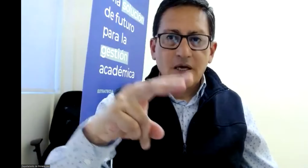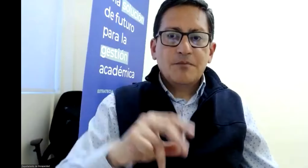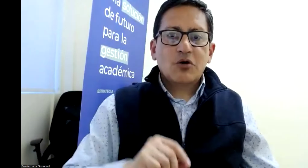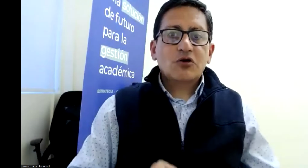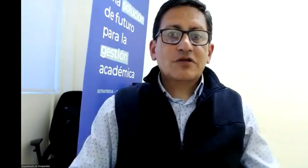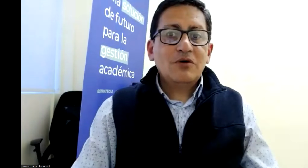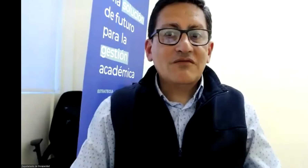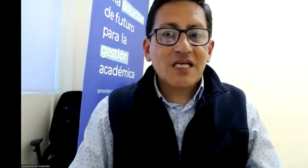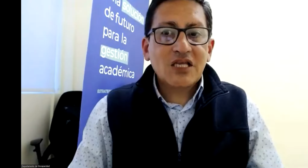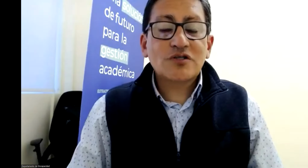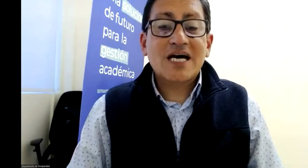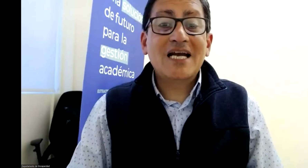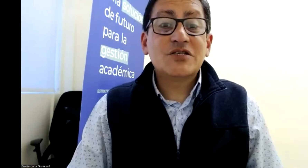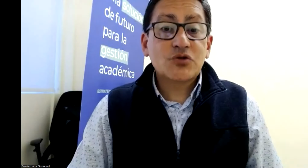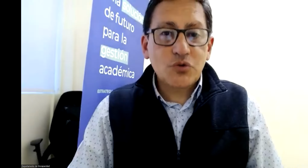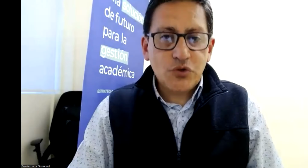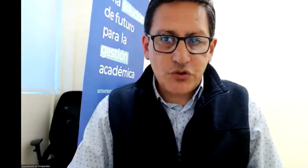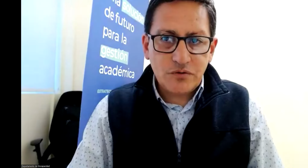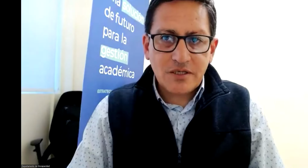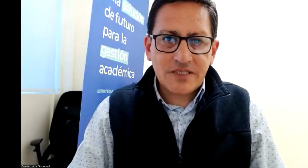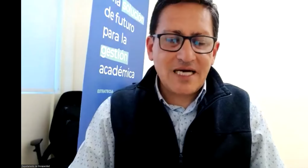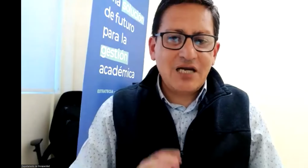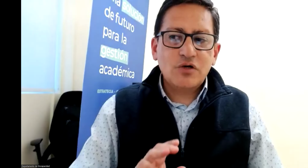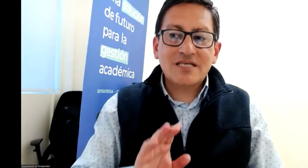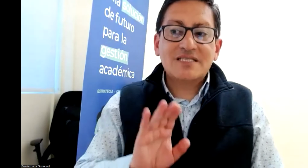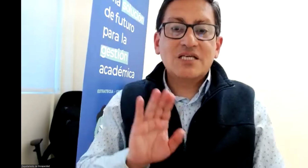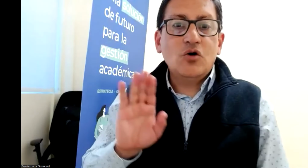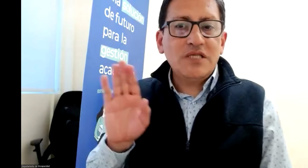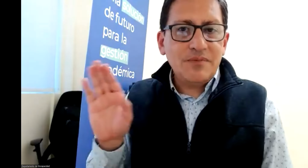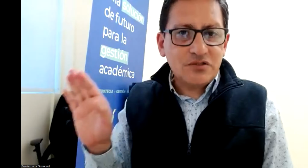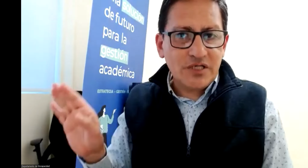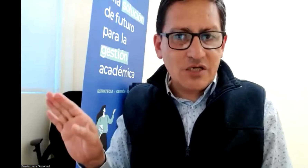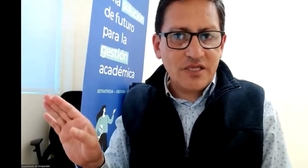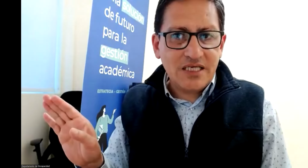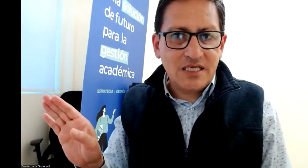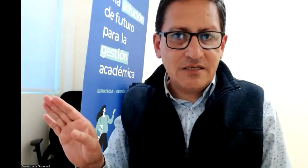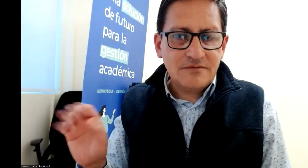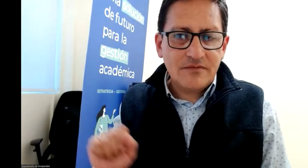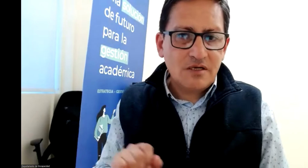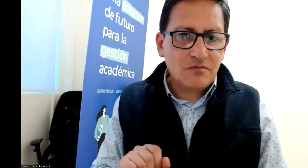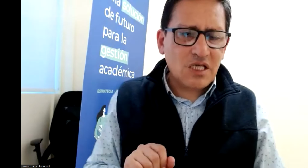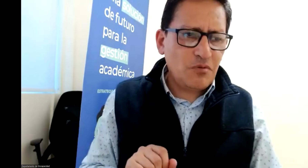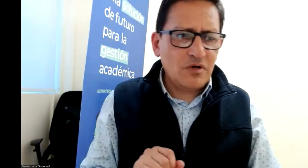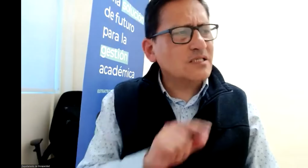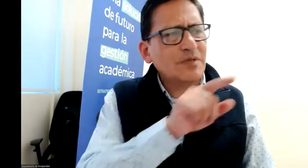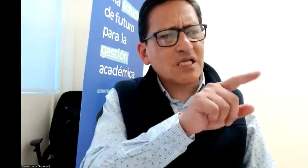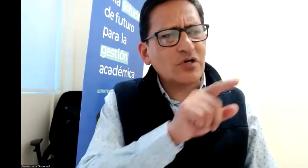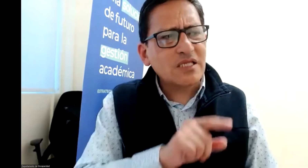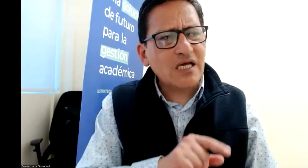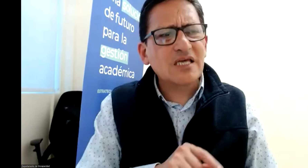pero cuando estamos refiriéndonos al suyo o sea algo que es de otra persona que no está aquí por ejemplo ese perrito que está ahí